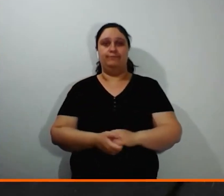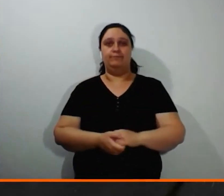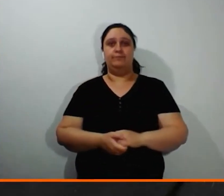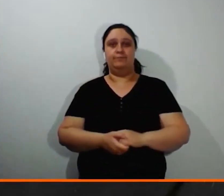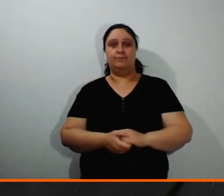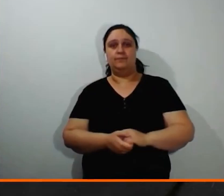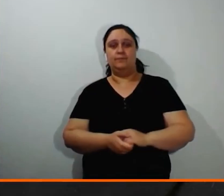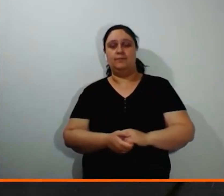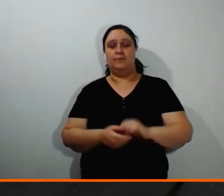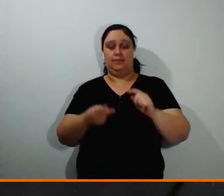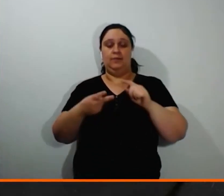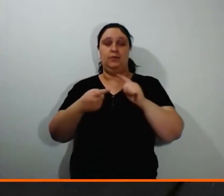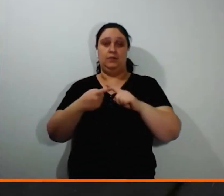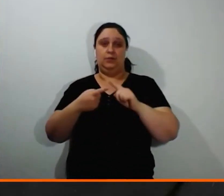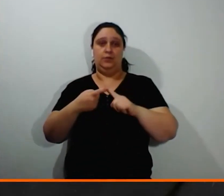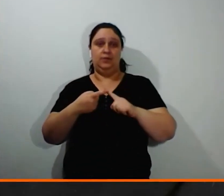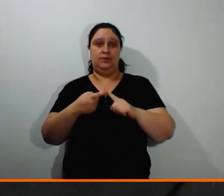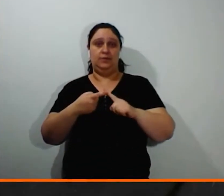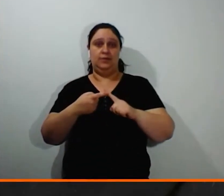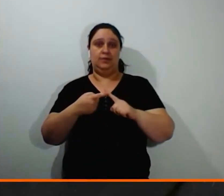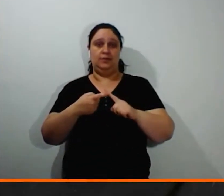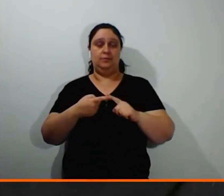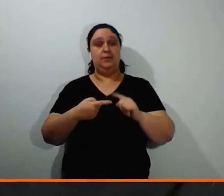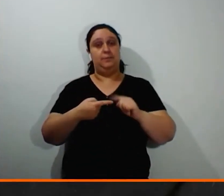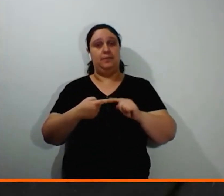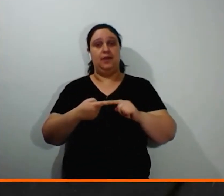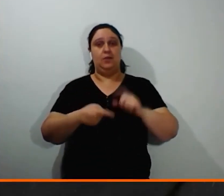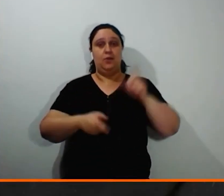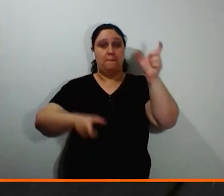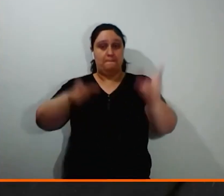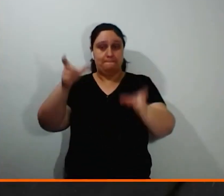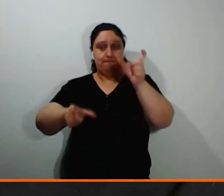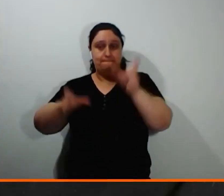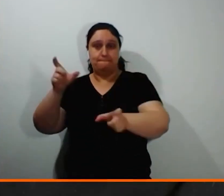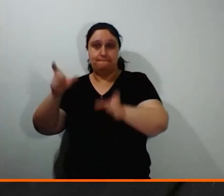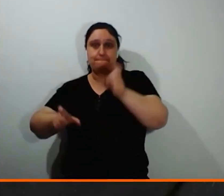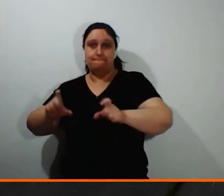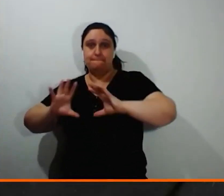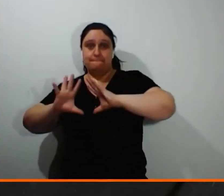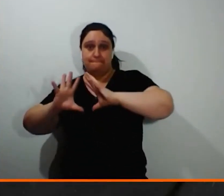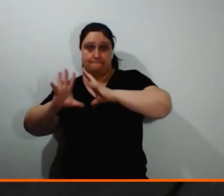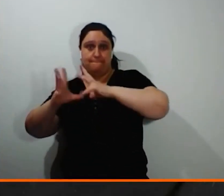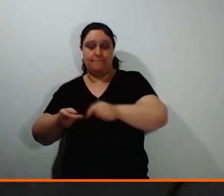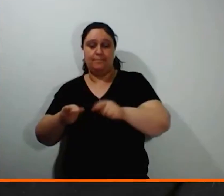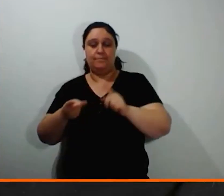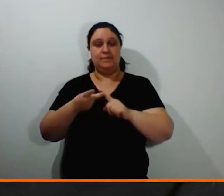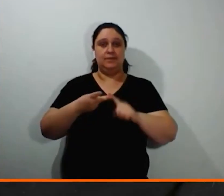num versículo, e outro versículo é toda parte.